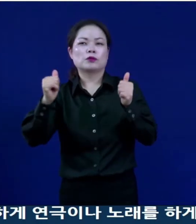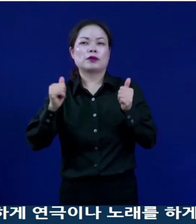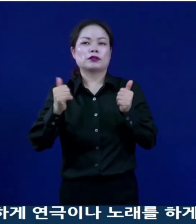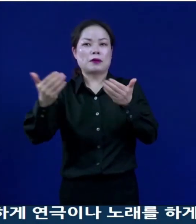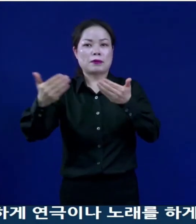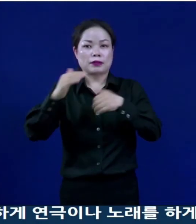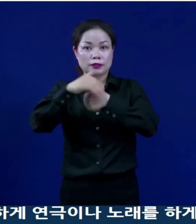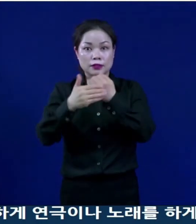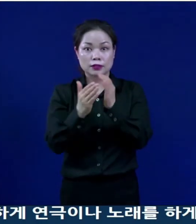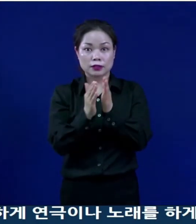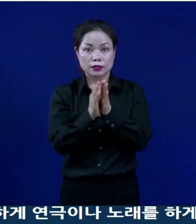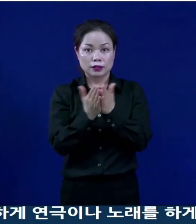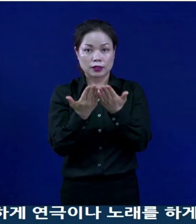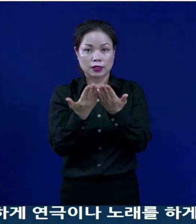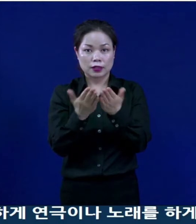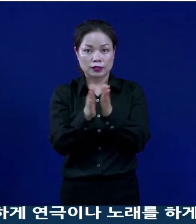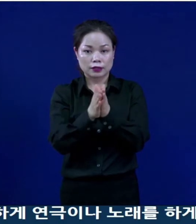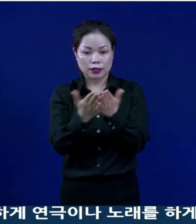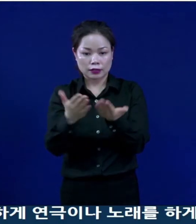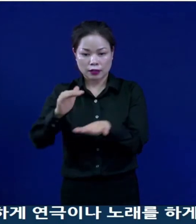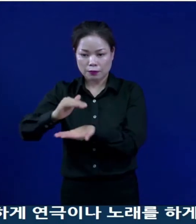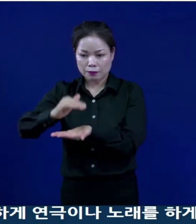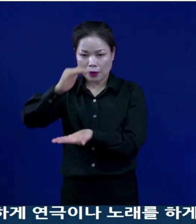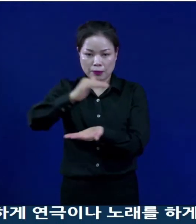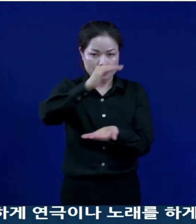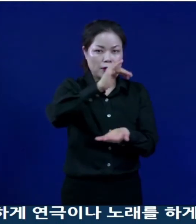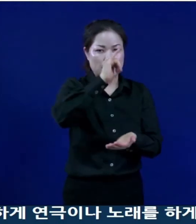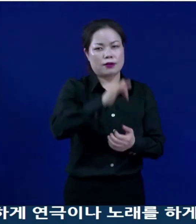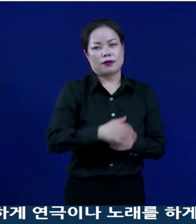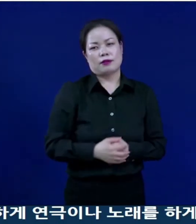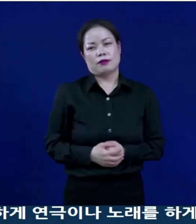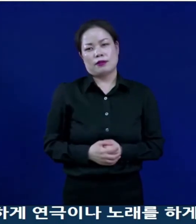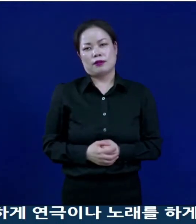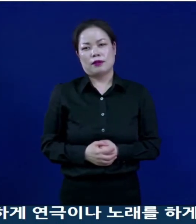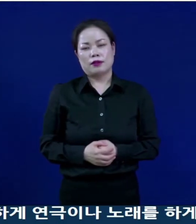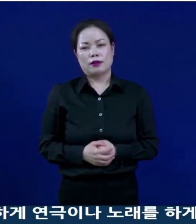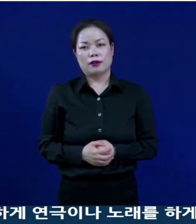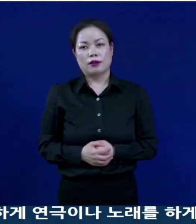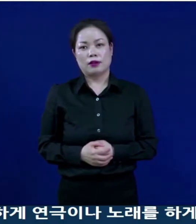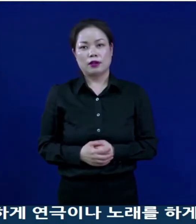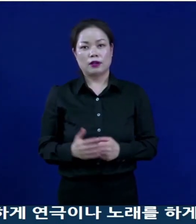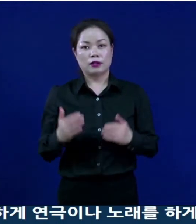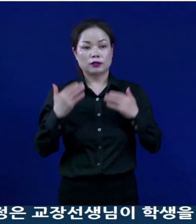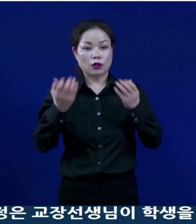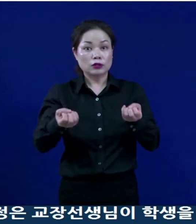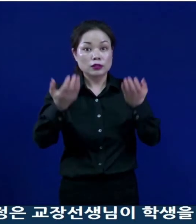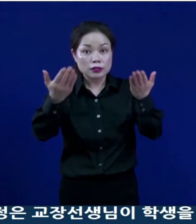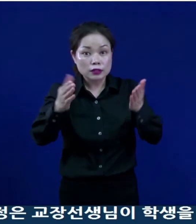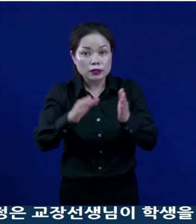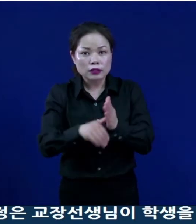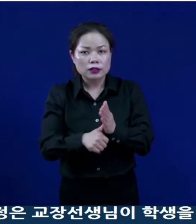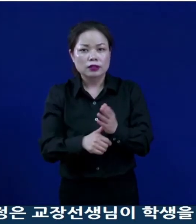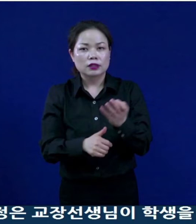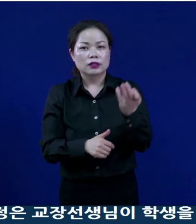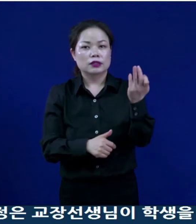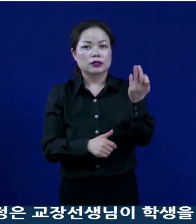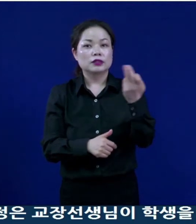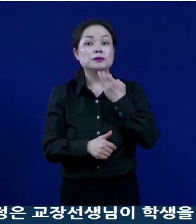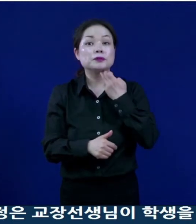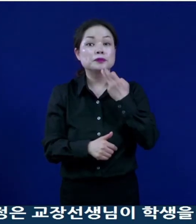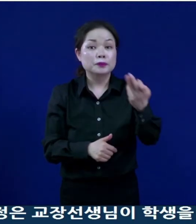때마다 받은 성경이 책상에 쌓이게 되는 것이죠. 성인식을 할 때도 마찬가지입니다. 13세가